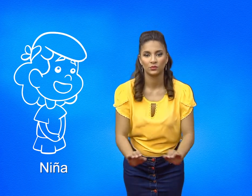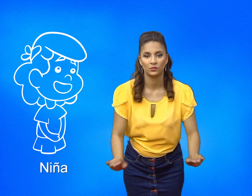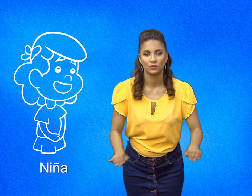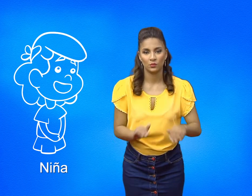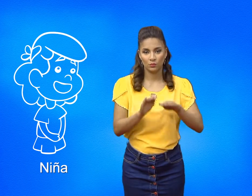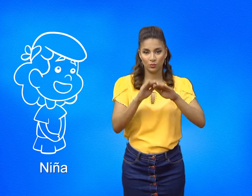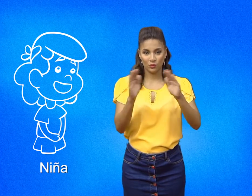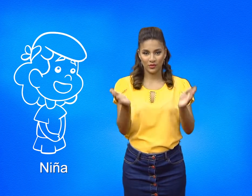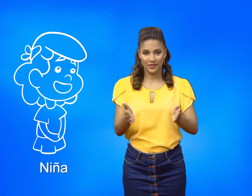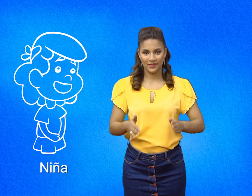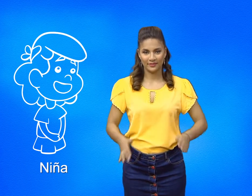niña